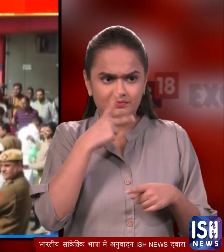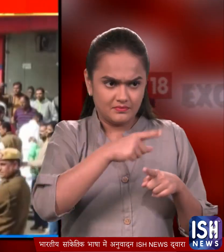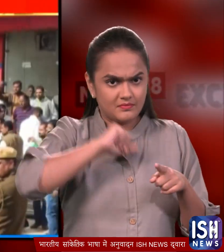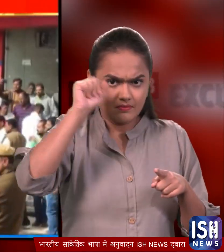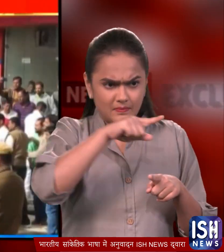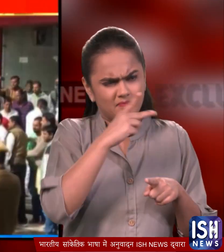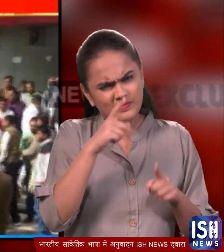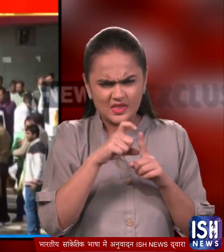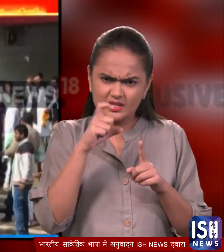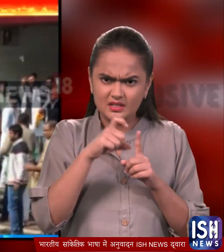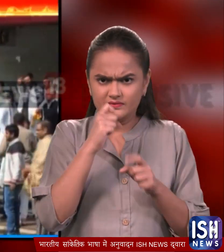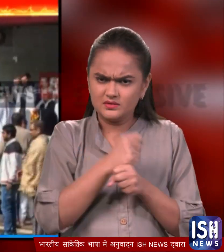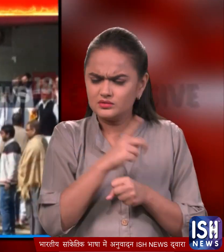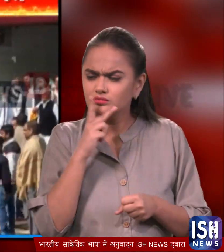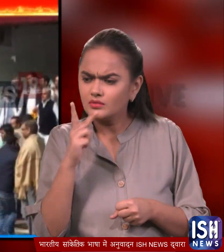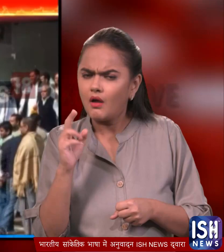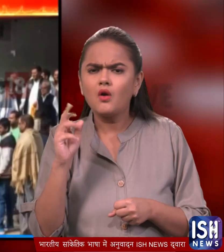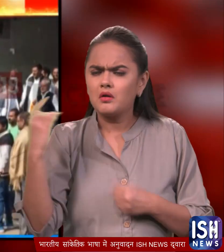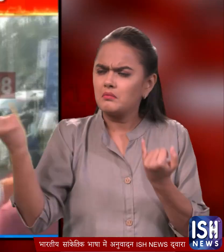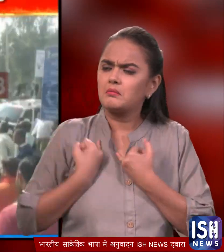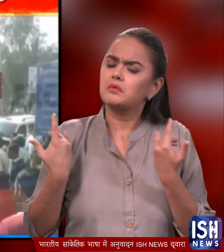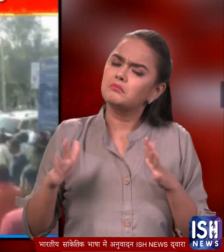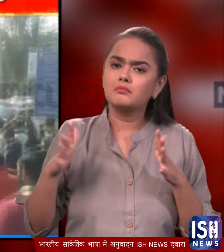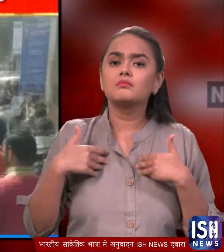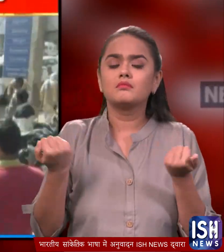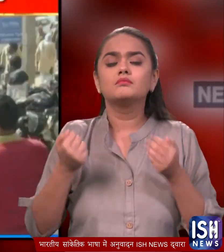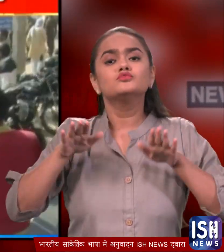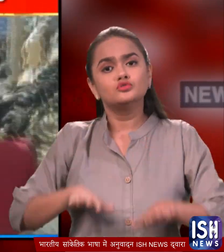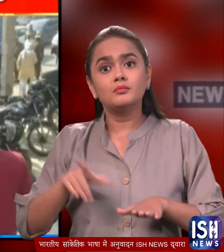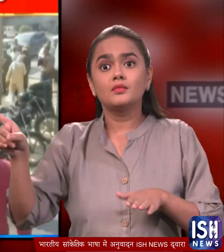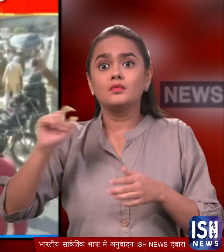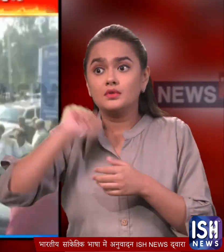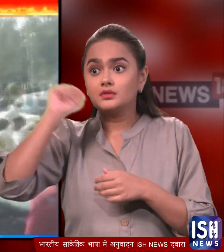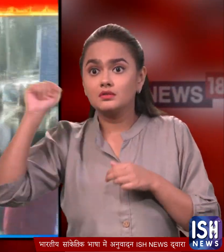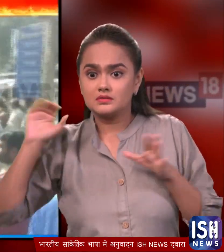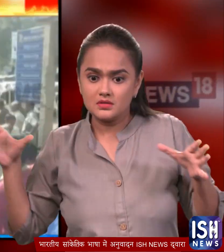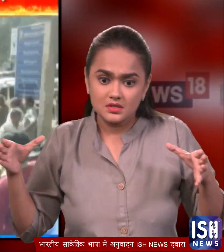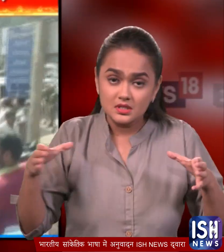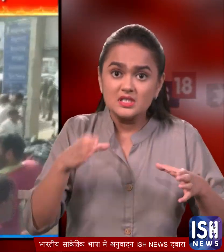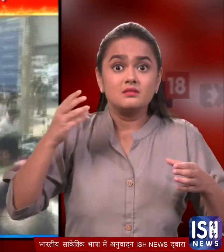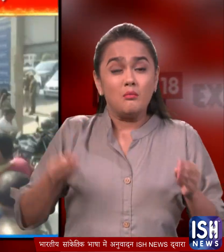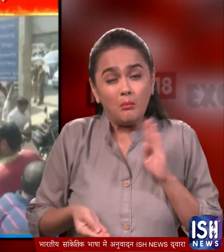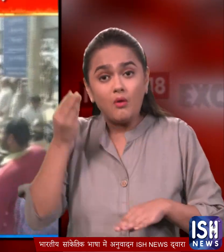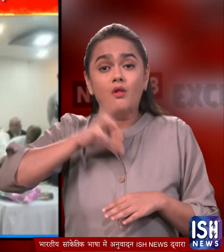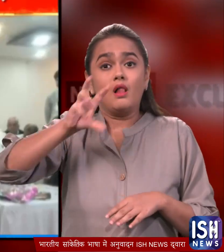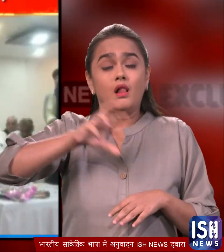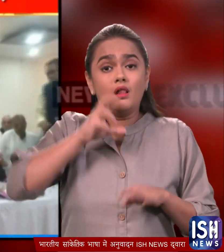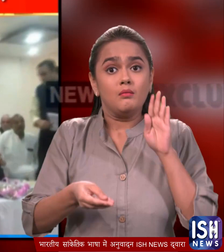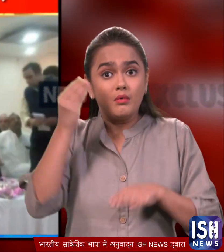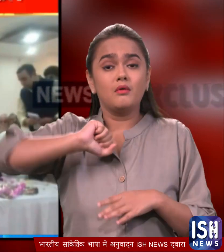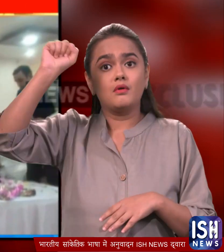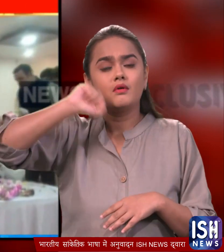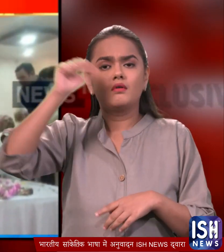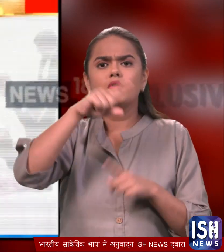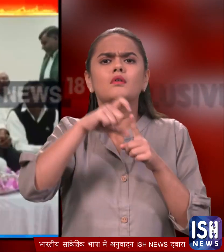हालांकि विरोध प्रदर्शन को देखने के बावजूद दिग्विजय चौटाला वहां रुके और जैसे ही उनकी गाड़ी रुकी, किसानों ने उन्हें घेर कर नारेबाजी तेज कर दी। इस